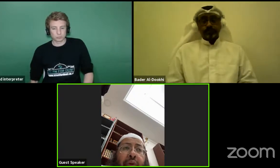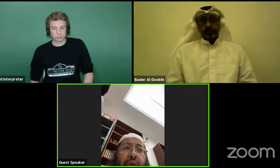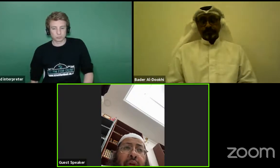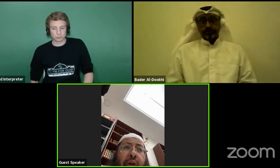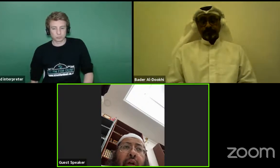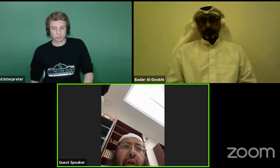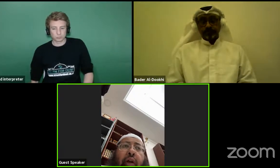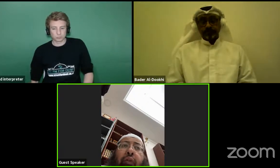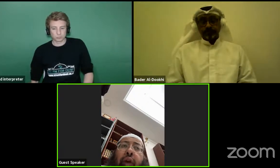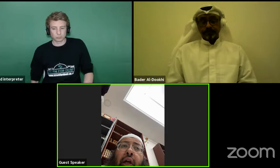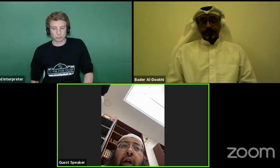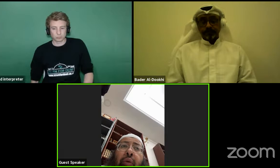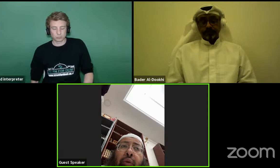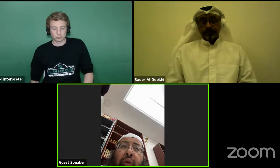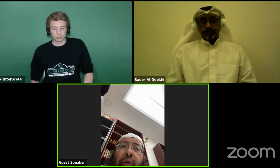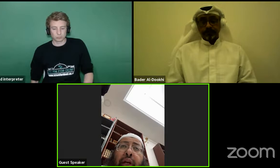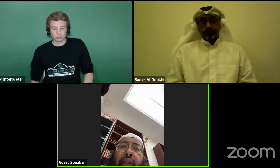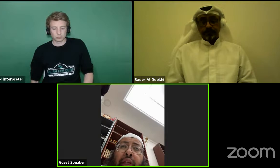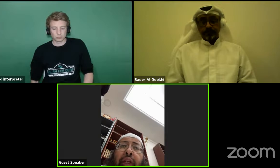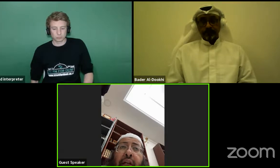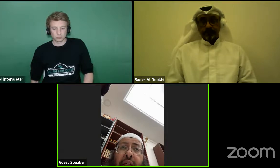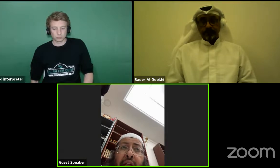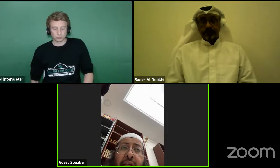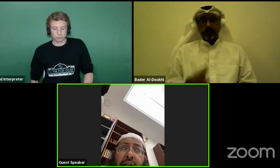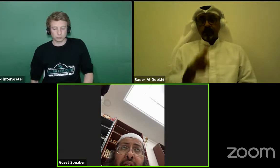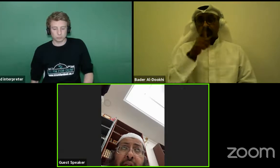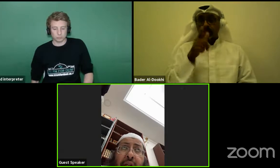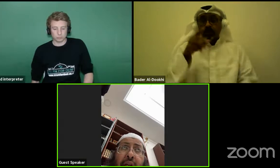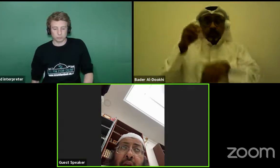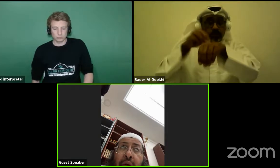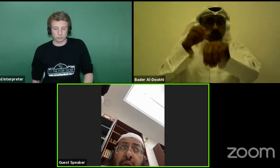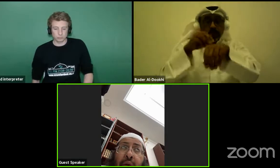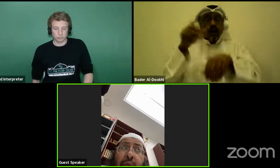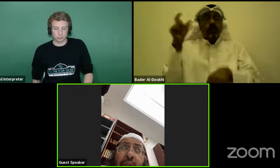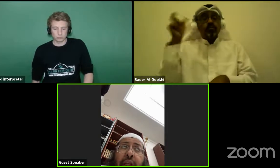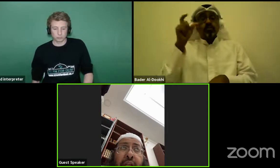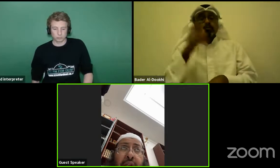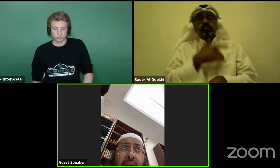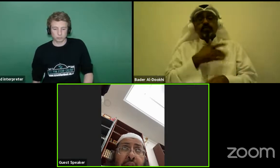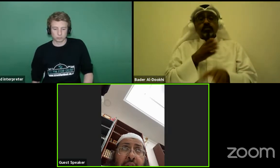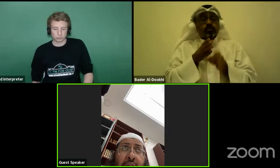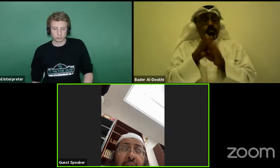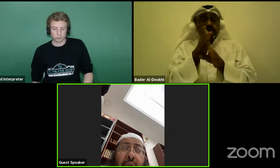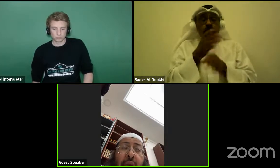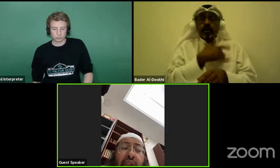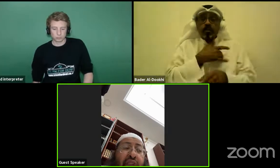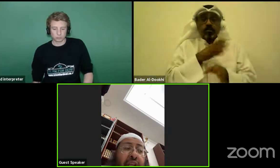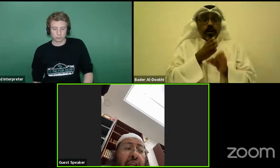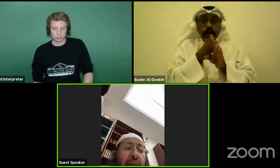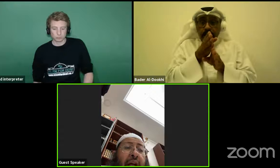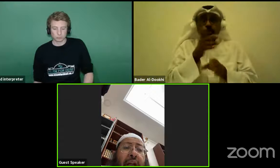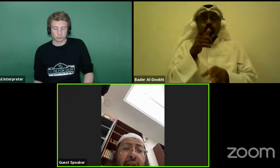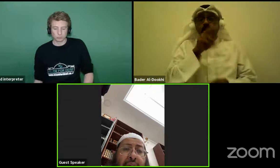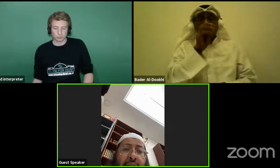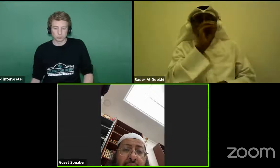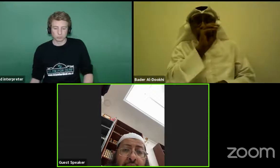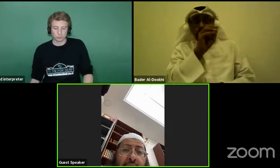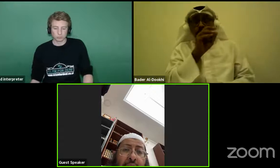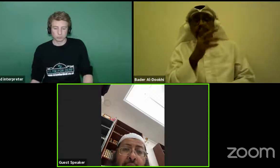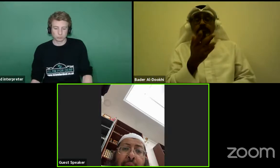آمنوا. فالله ينادينا نحن المؤمنين بوصف